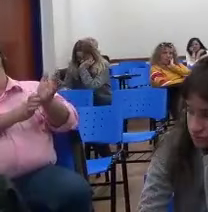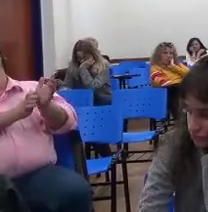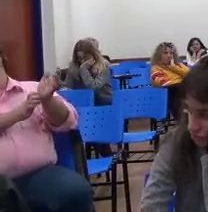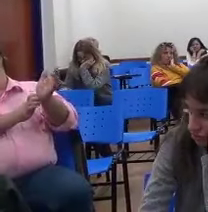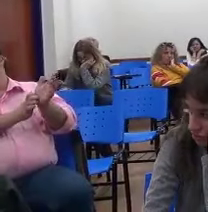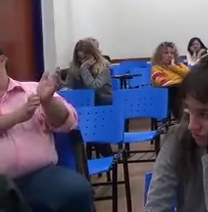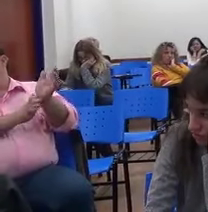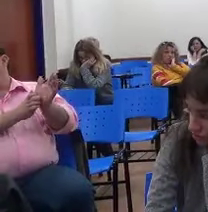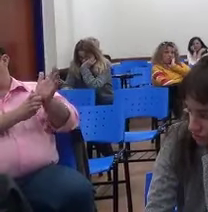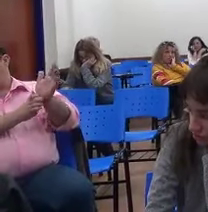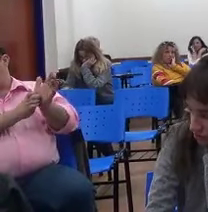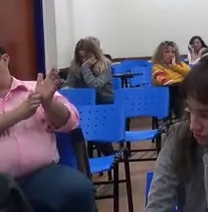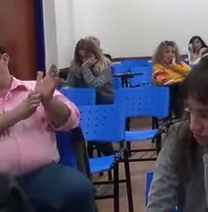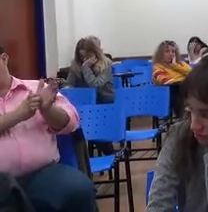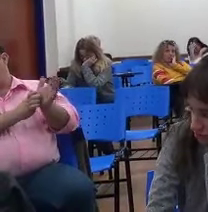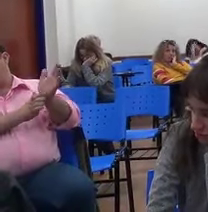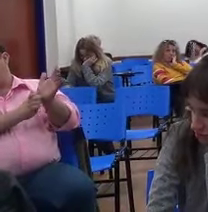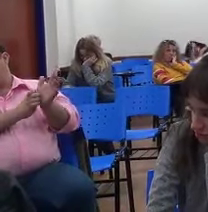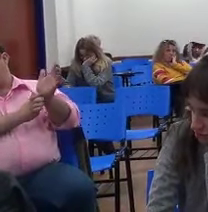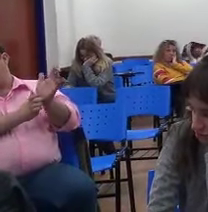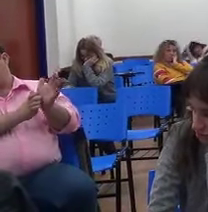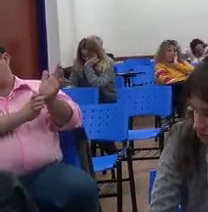o habilidad